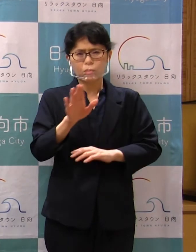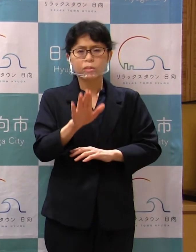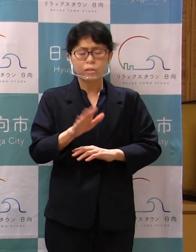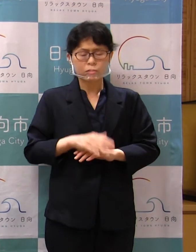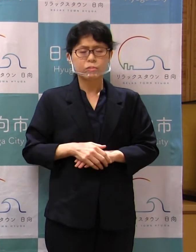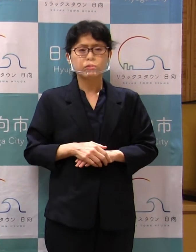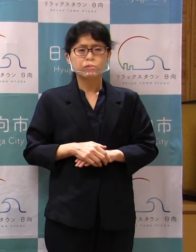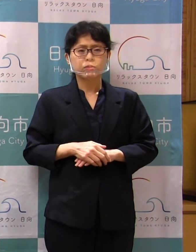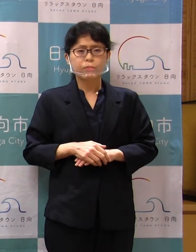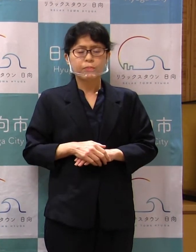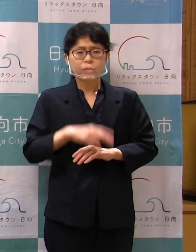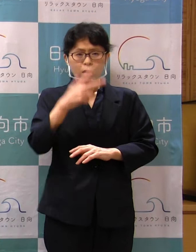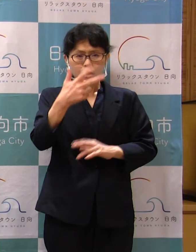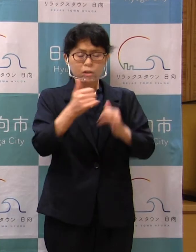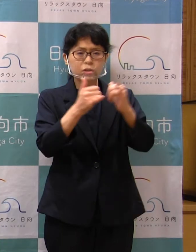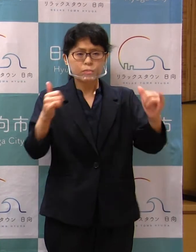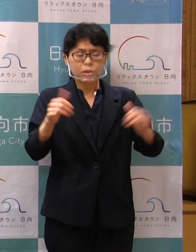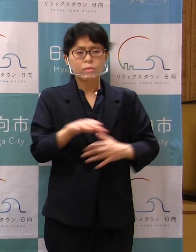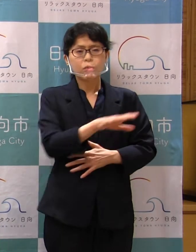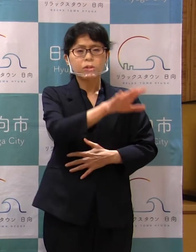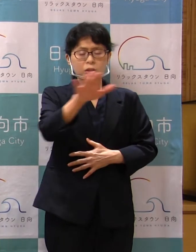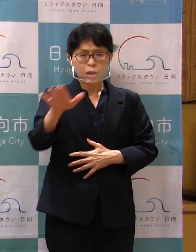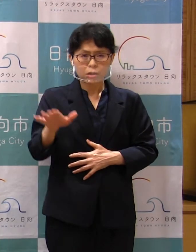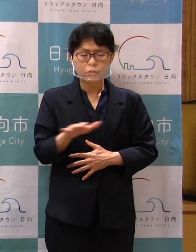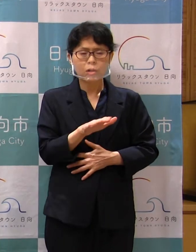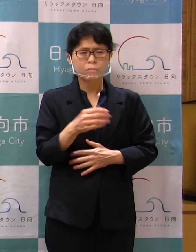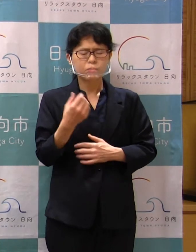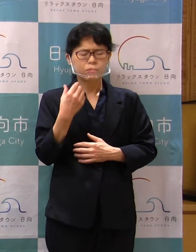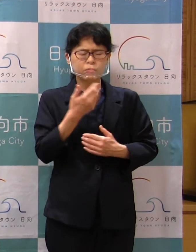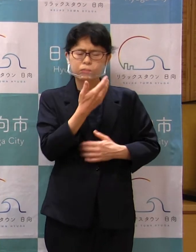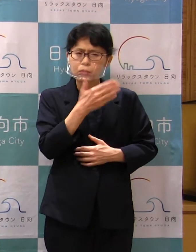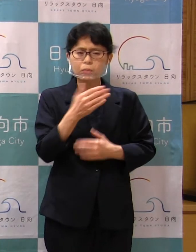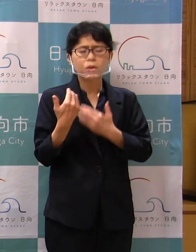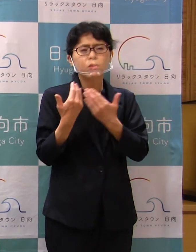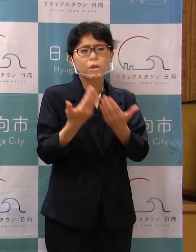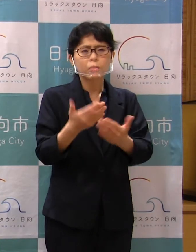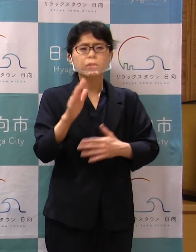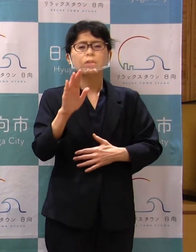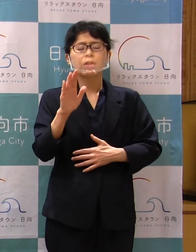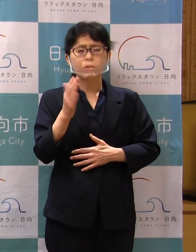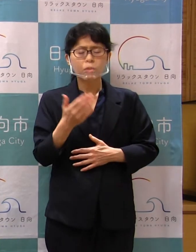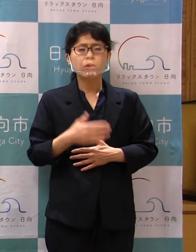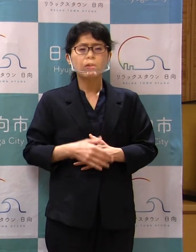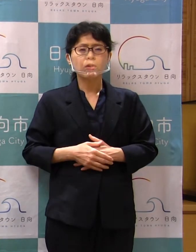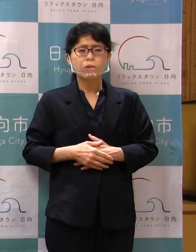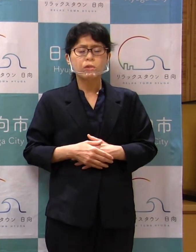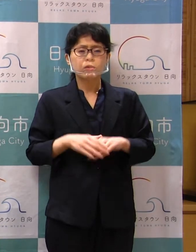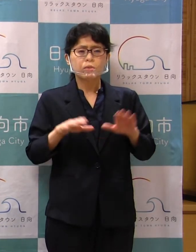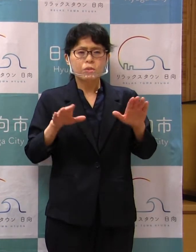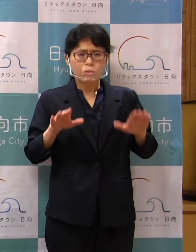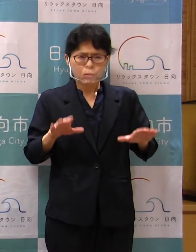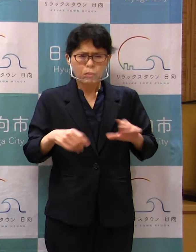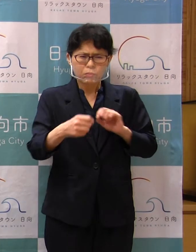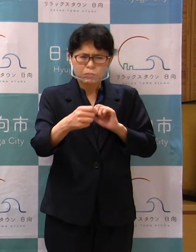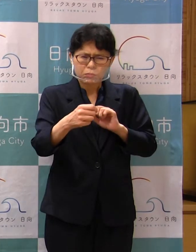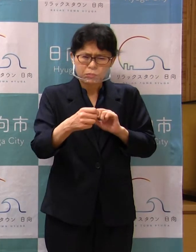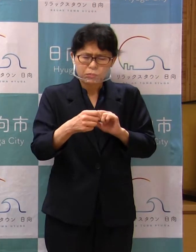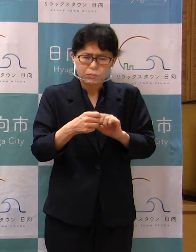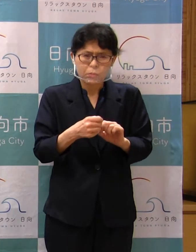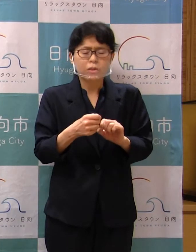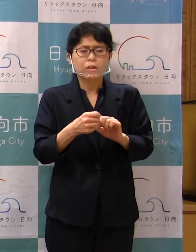。市民の皆さんにはご不便をおかけしますが、この身近に迫